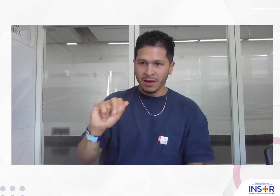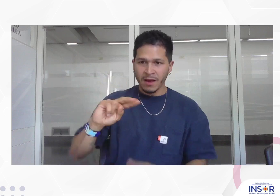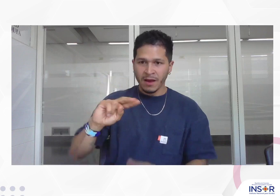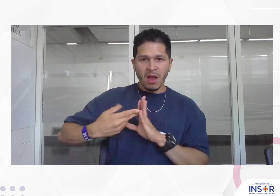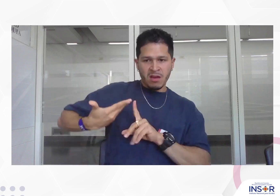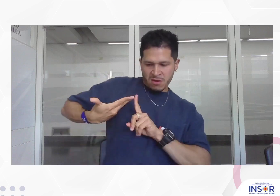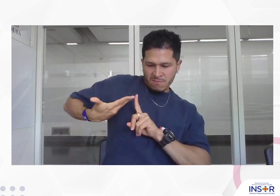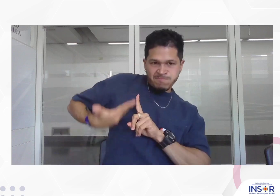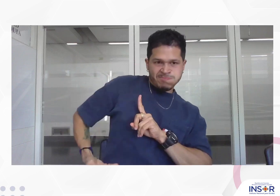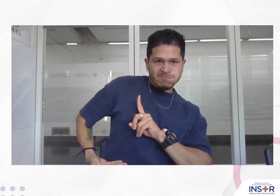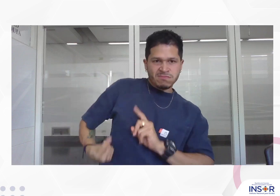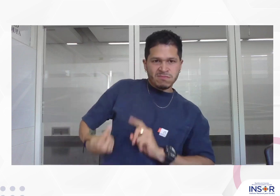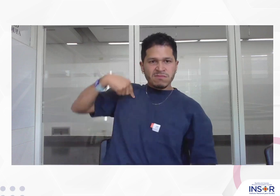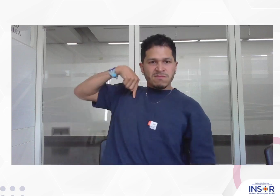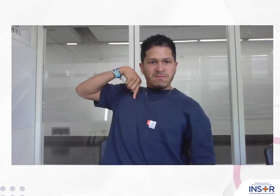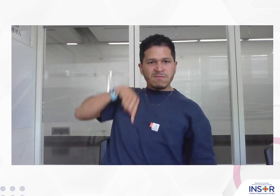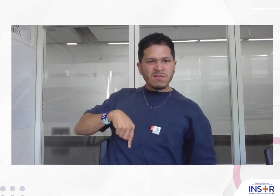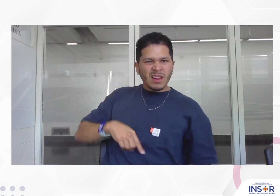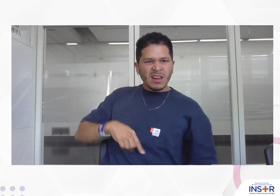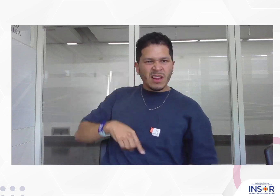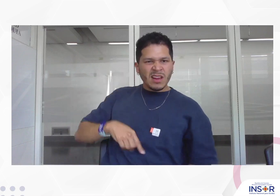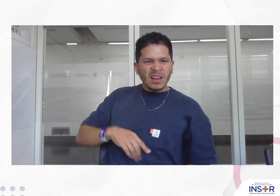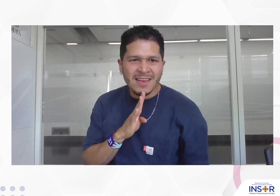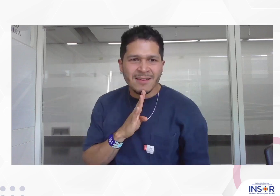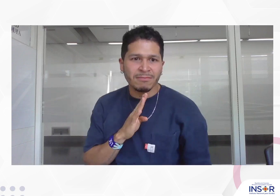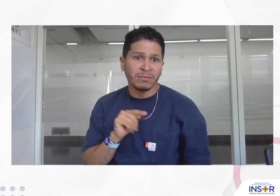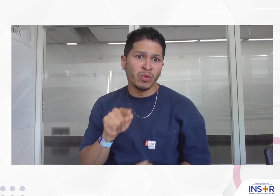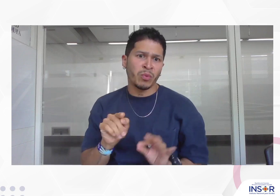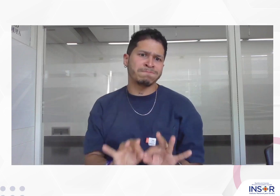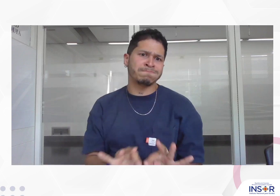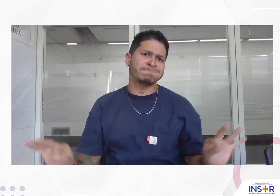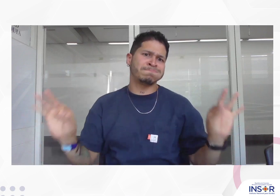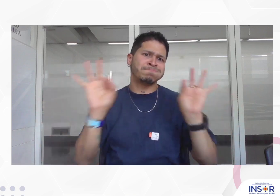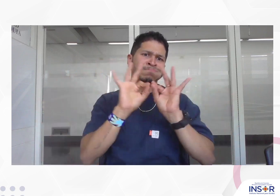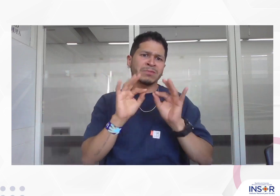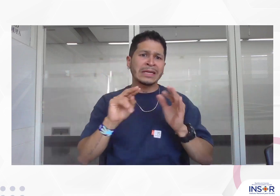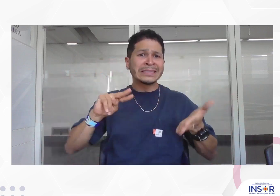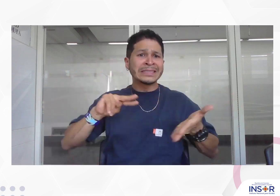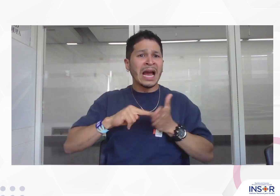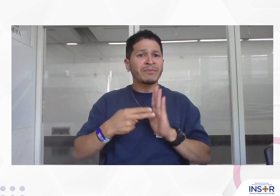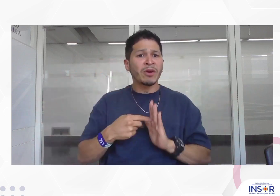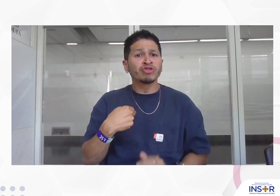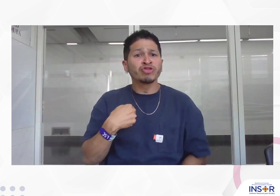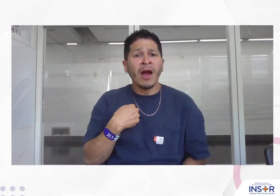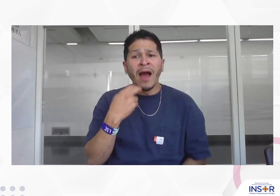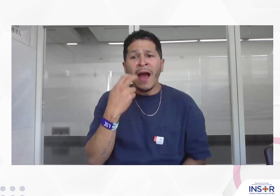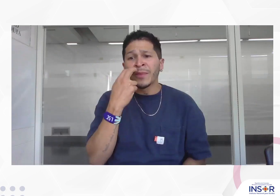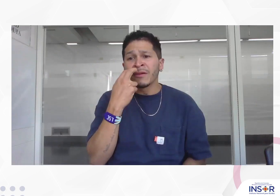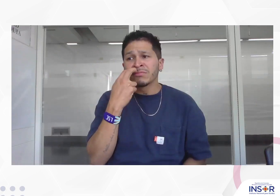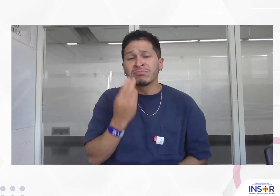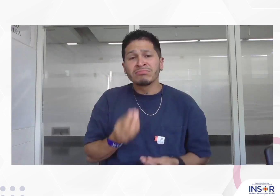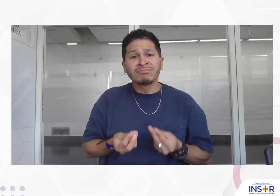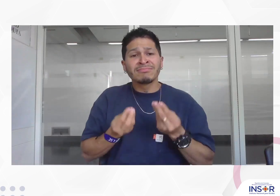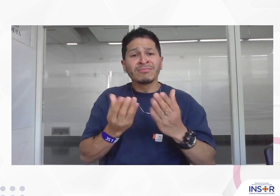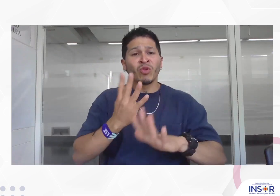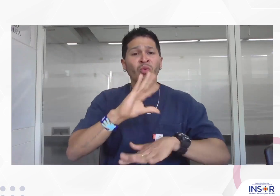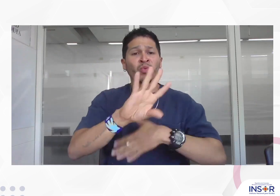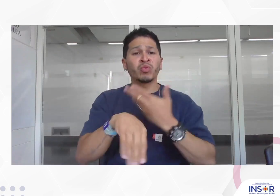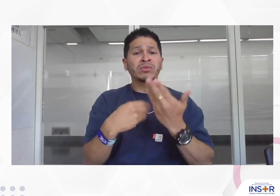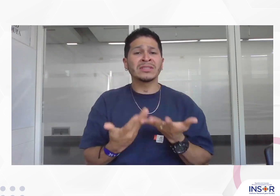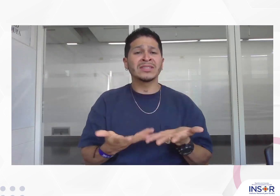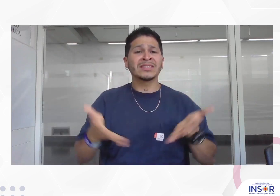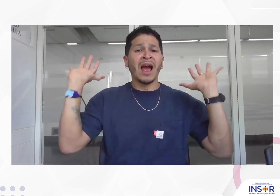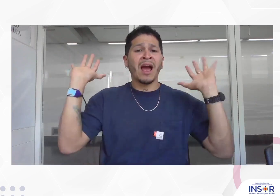habla sobre ser feminista y eso qué implica. Entonces hay muchísimas